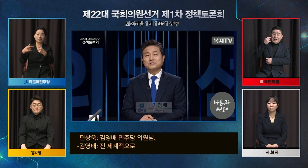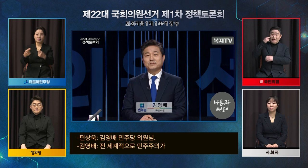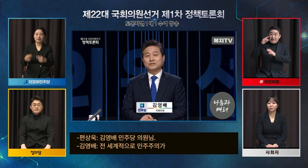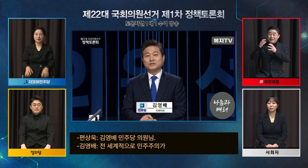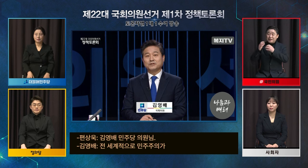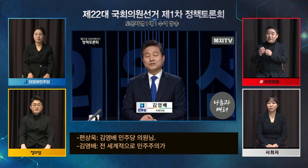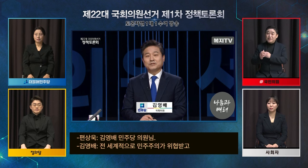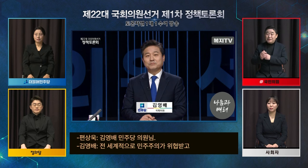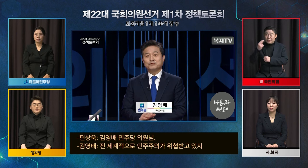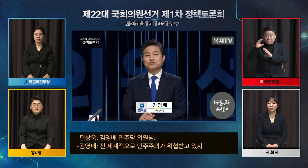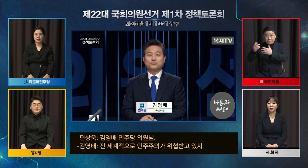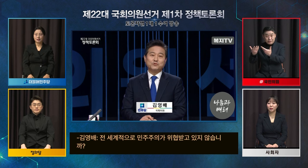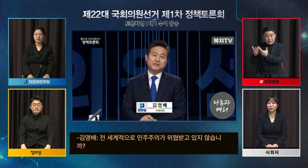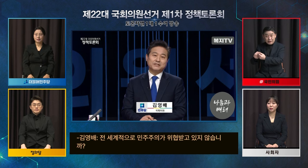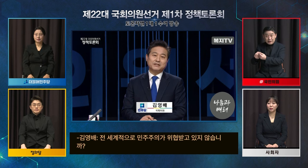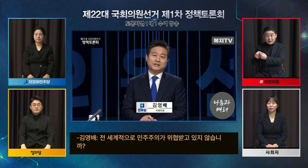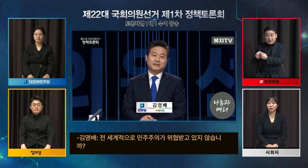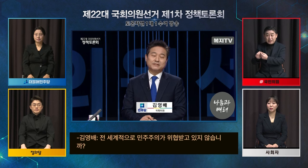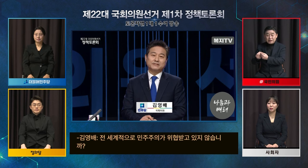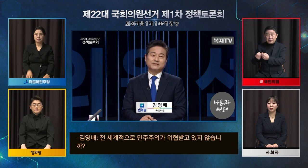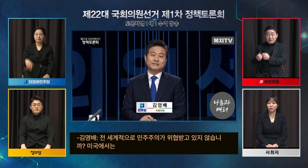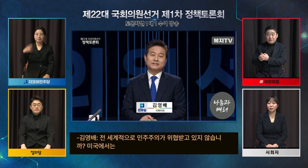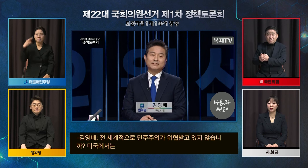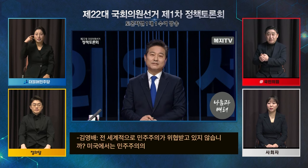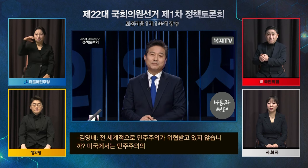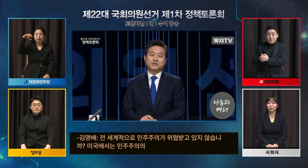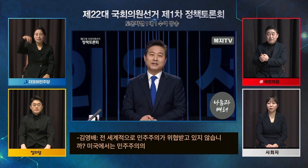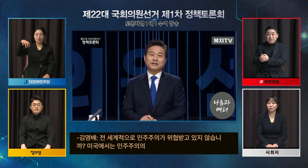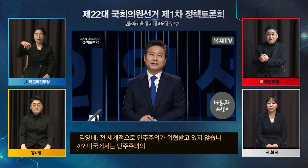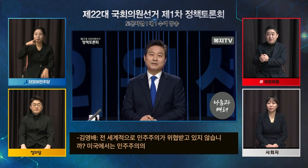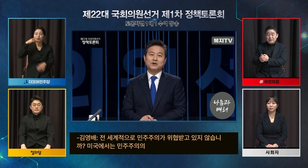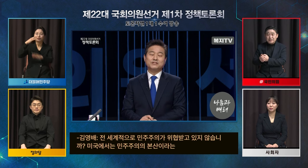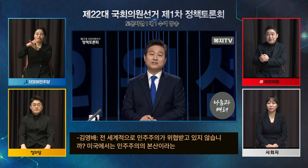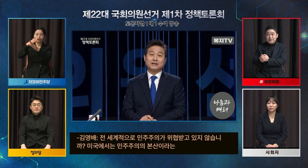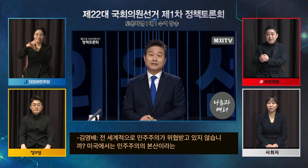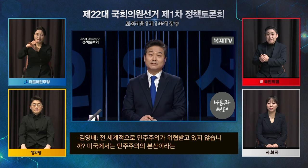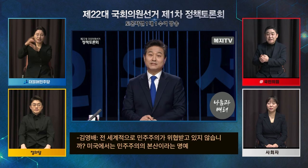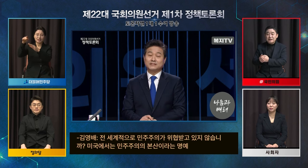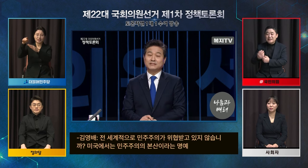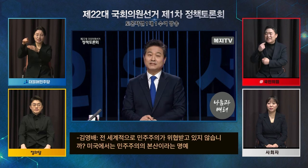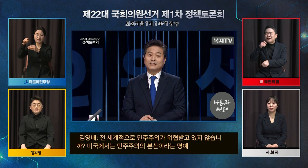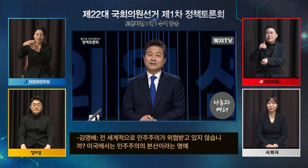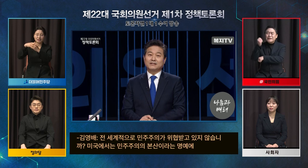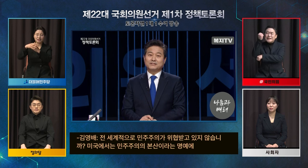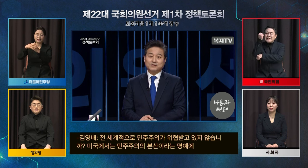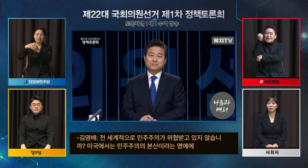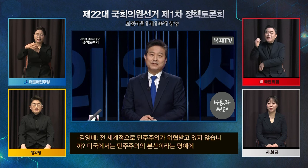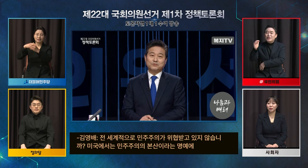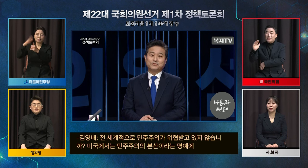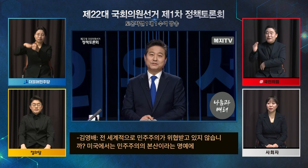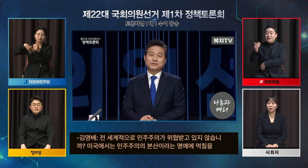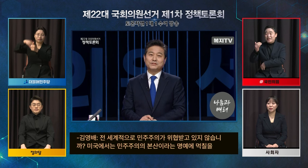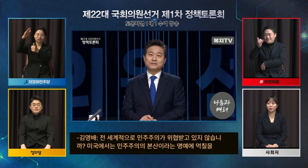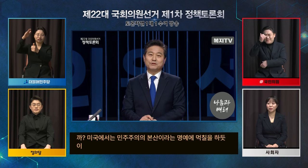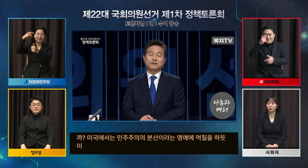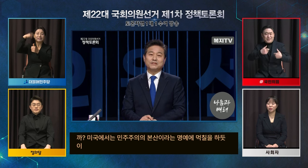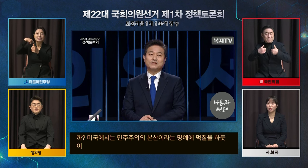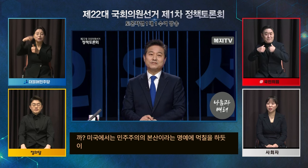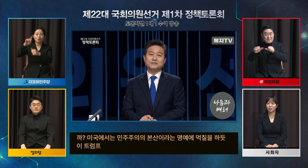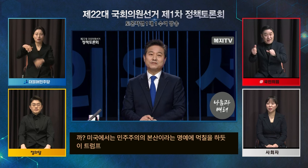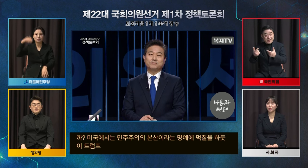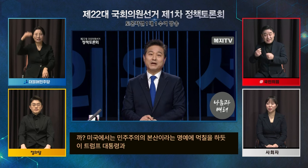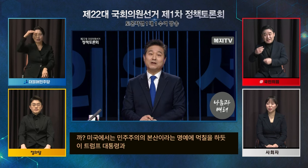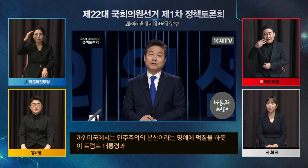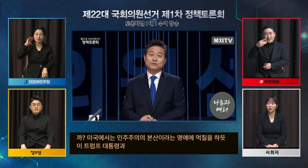미국에서는 심지어 민주주의 본산이라는 명예의 먹칠을 하듯이 트럼프 대통령과